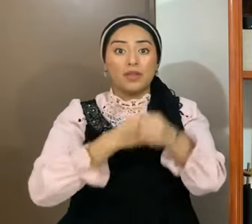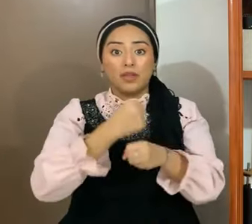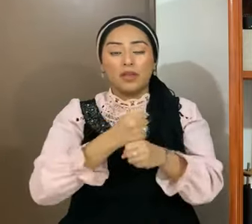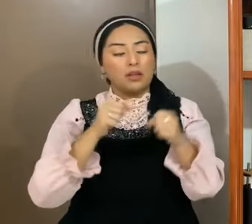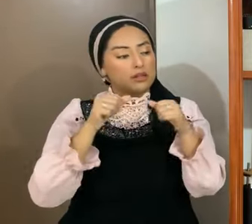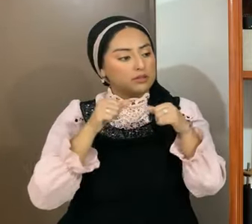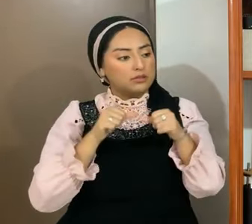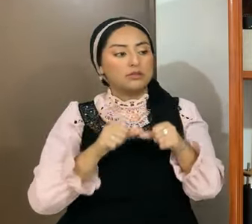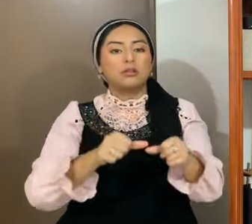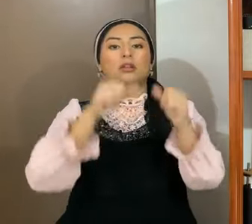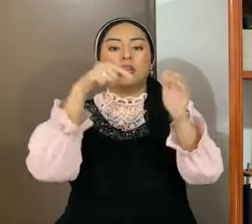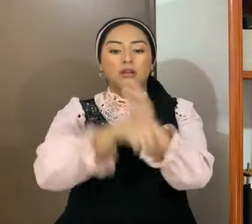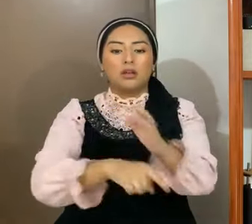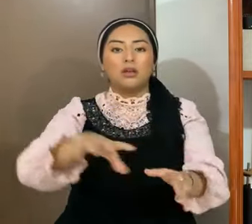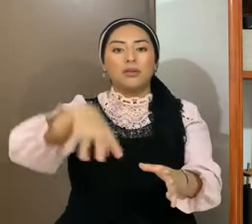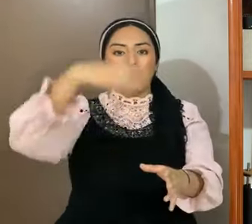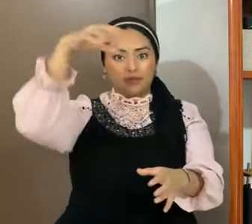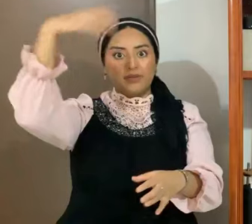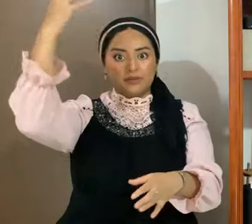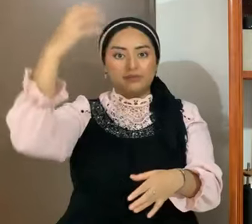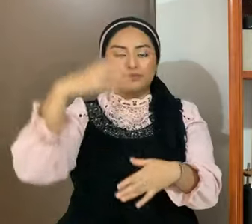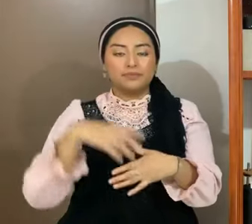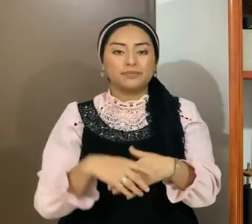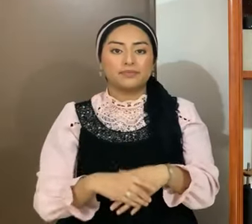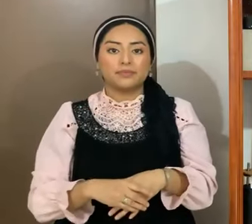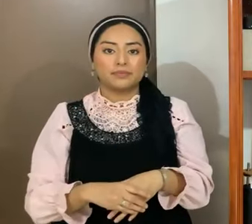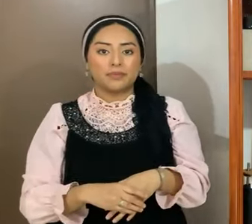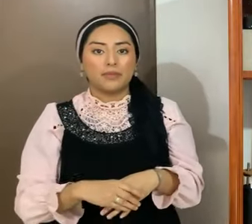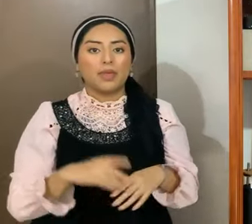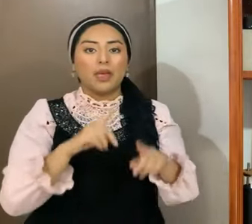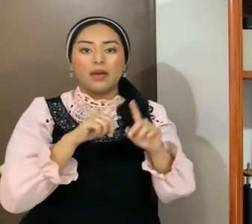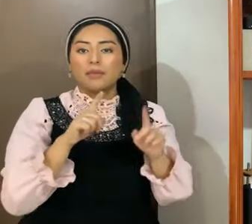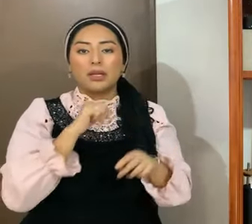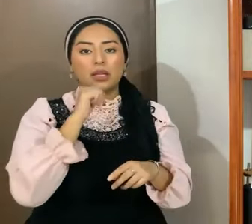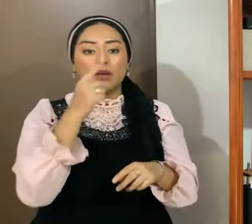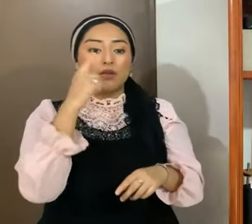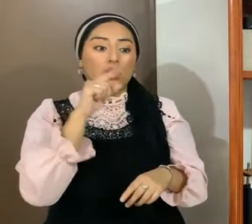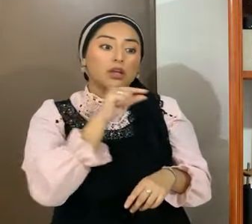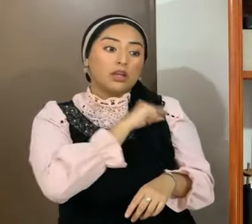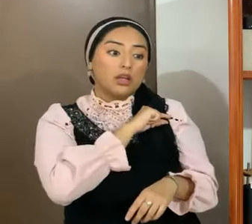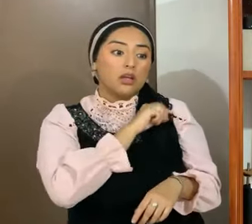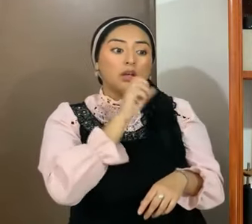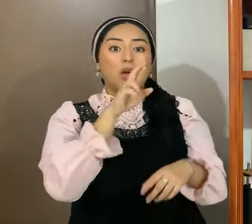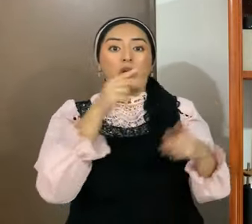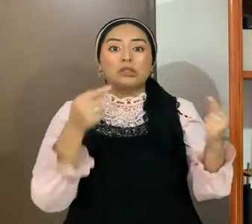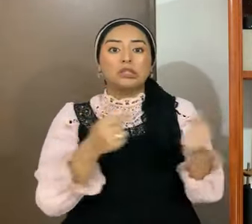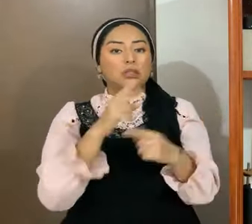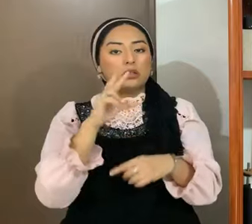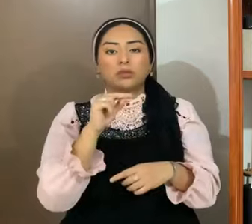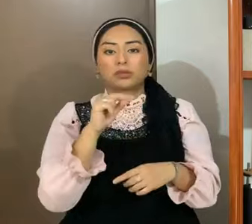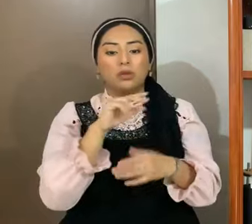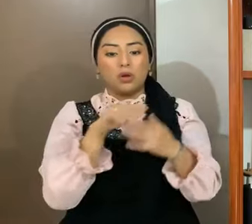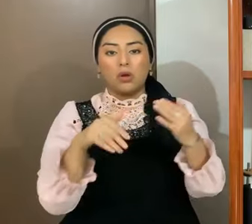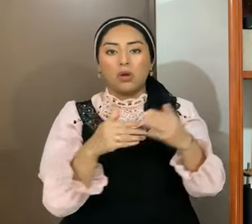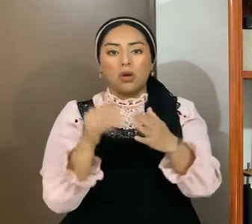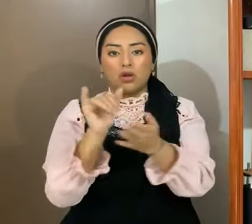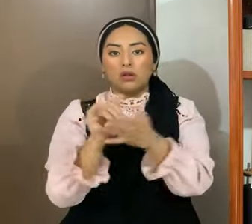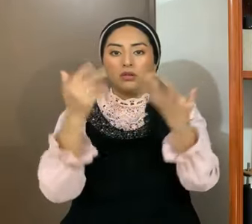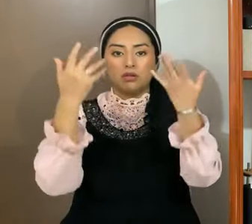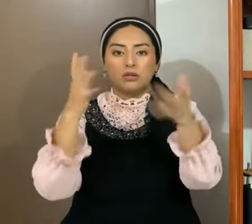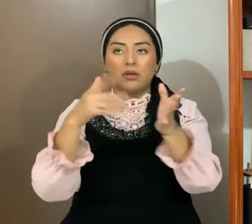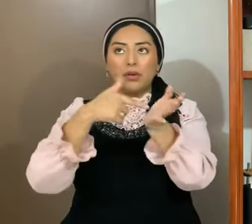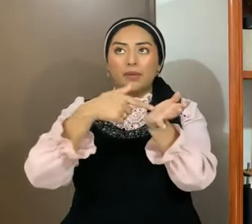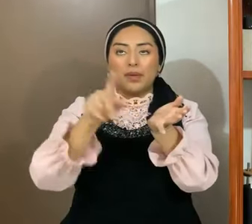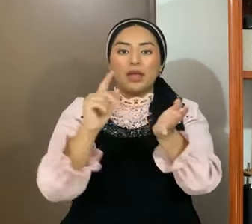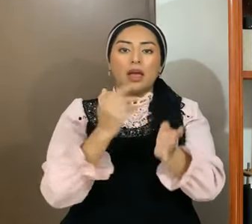haciendo sacrificios, pero no va a haber sacrificios por la culpa ni sacrificios por el pecado. Todo eso ya lo pagó